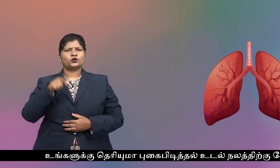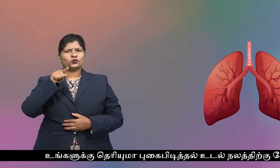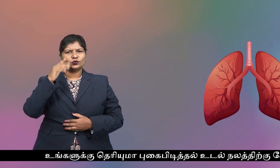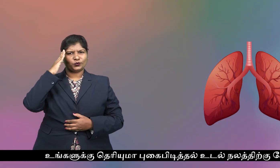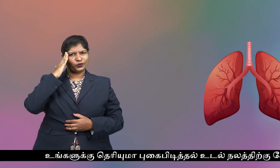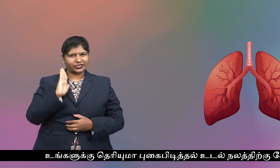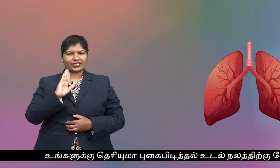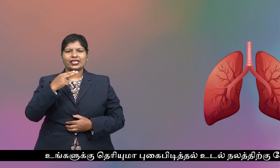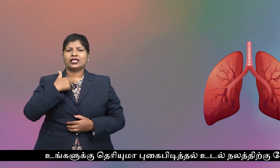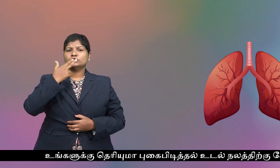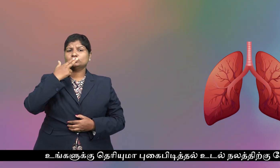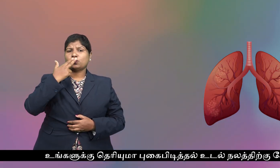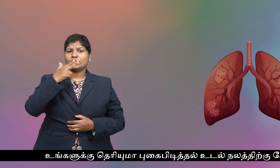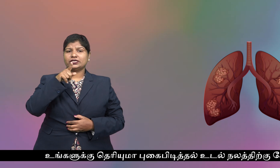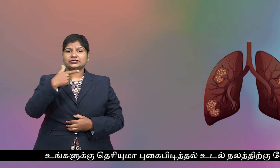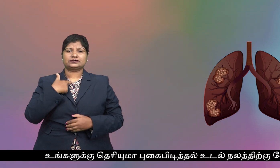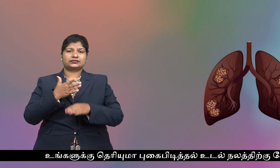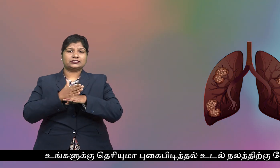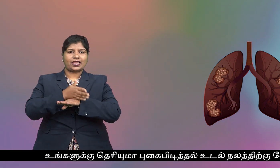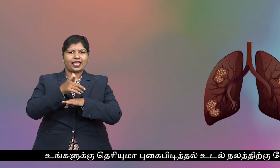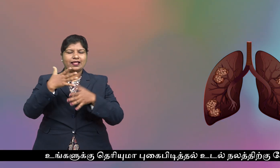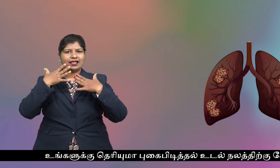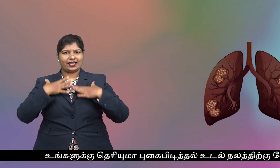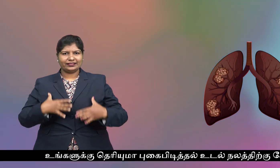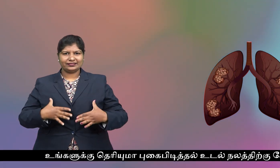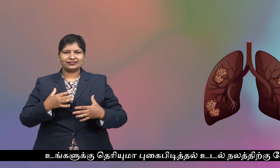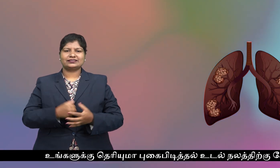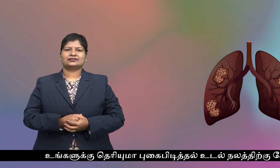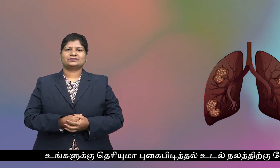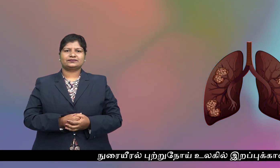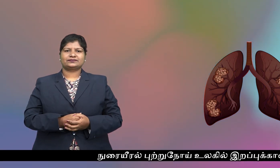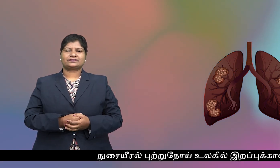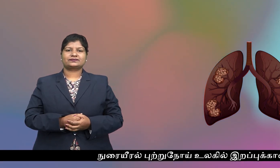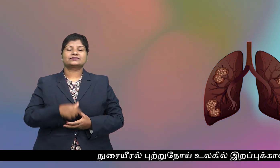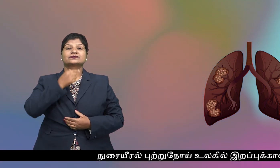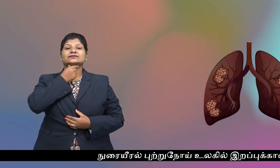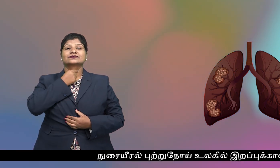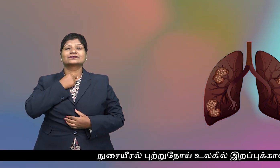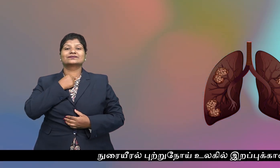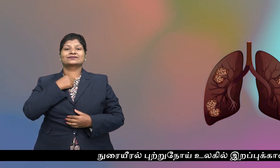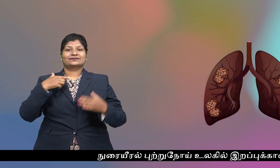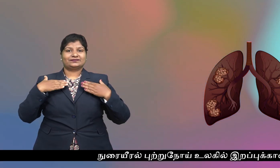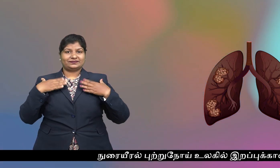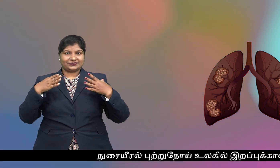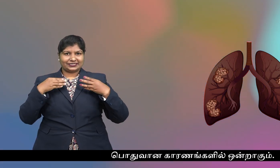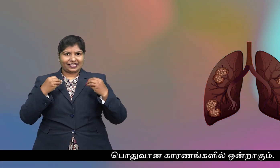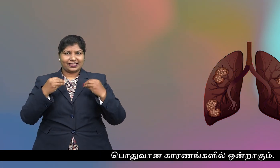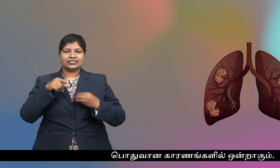உங்களுக்கு தெரியுமா, புகைப்பிடித்தல் உடல் நலத்திற்கு கேடு தெரியுமா? உலகில் இறப்புக்கான பொதுவான காரணங்களில்